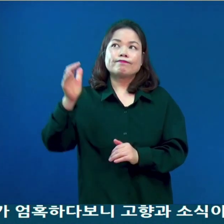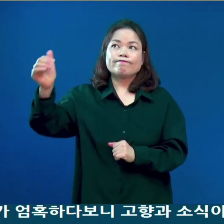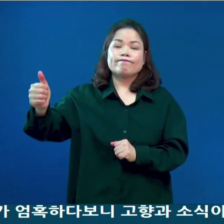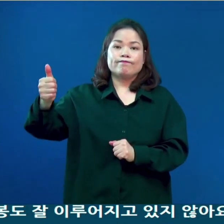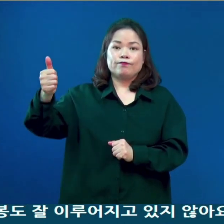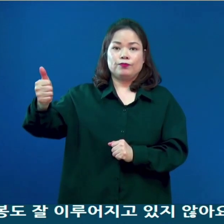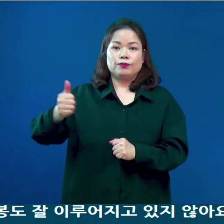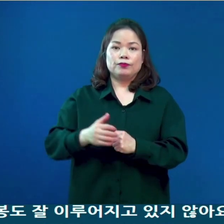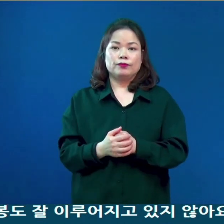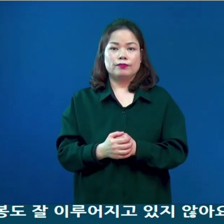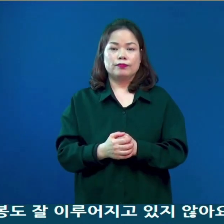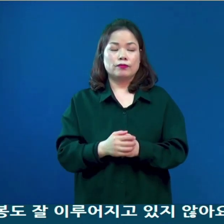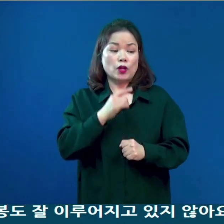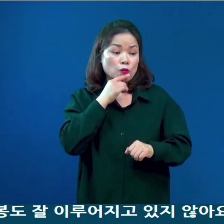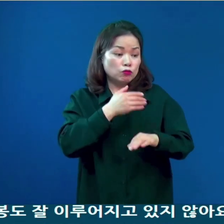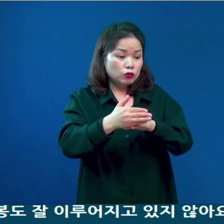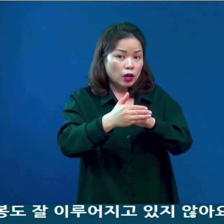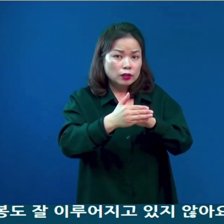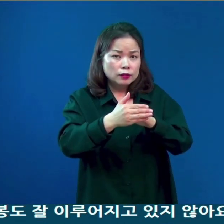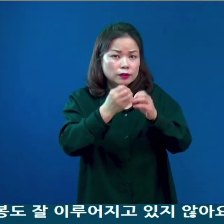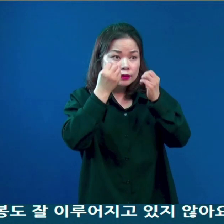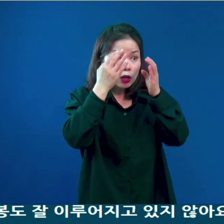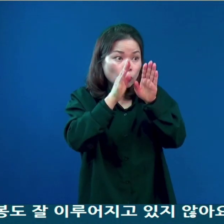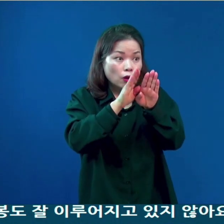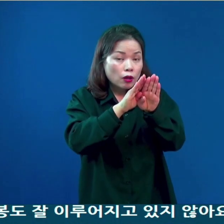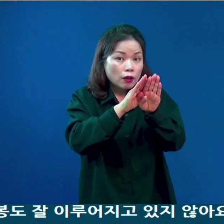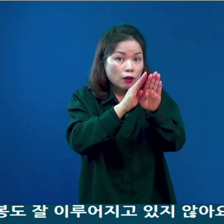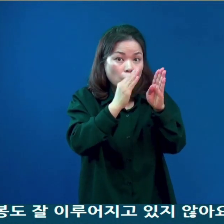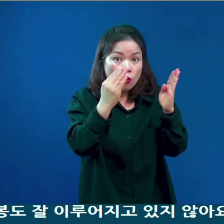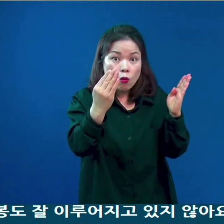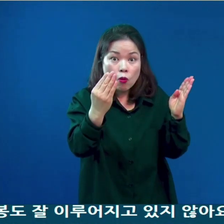하나님이 북한의 문을 또 새롭게 여십니다.